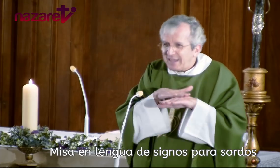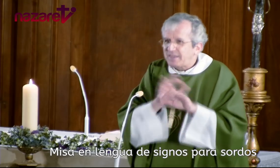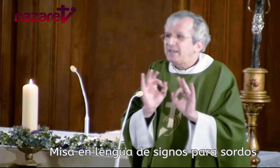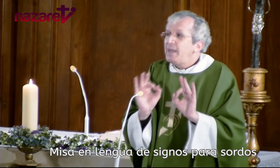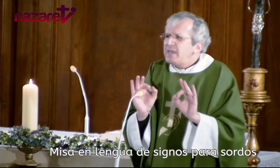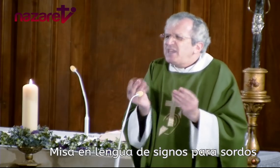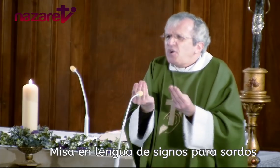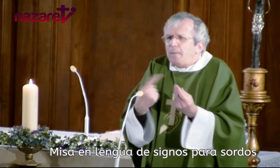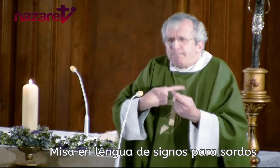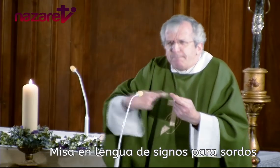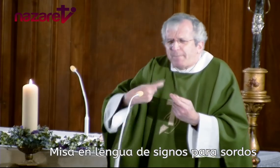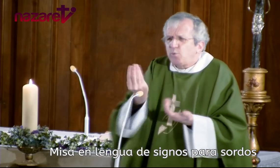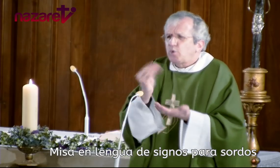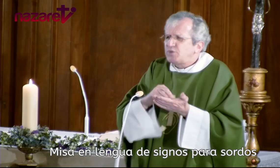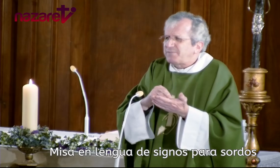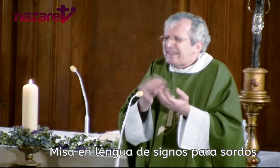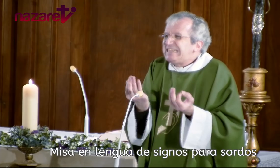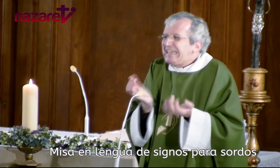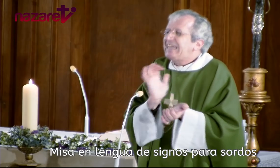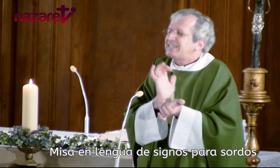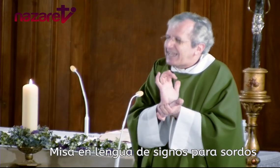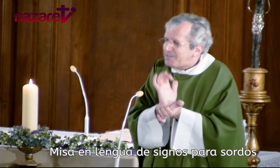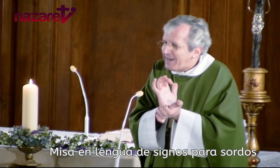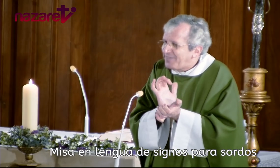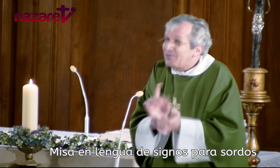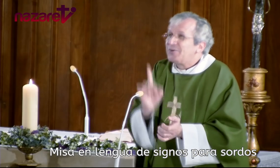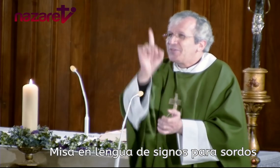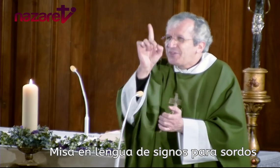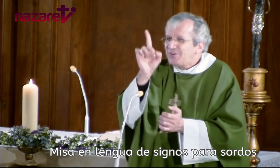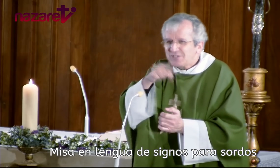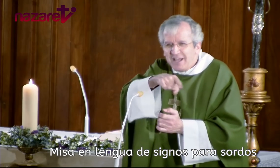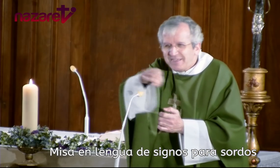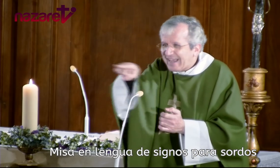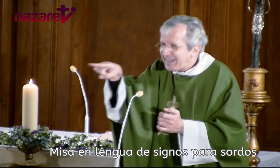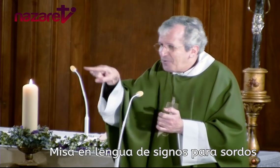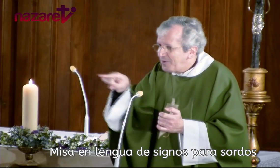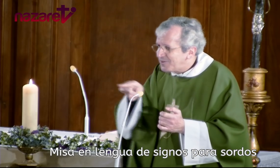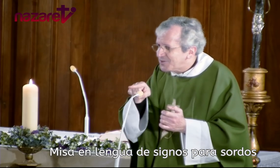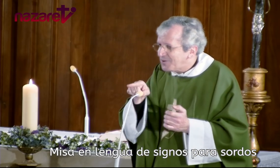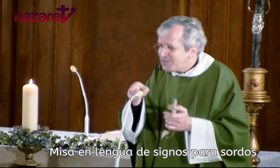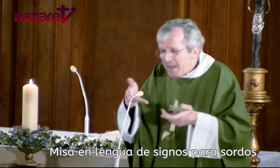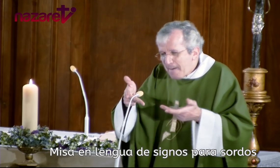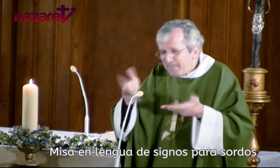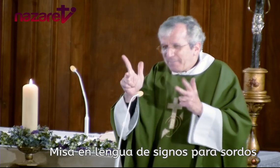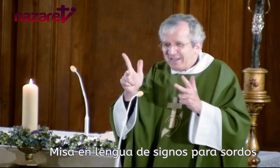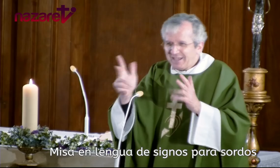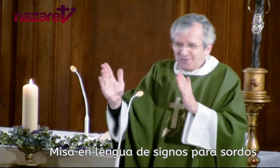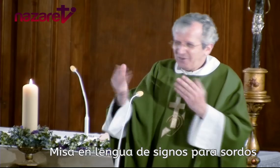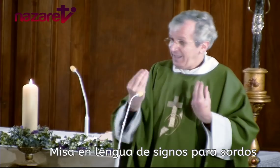decir. Yo me pregunto muchas veces ¿qué está esperando Dios de cada uno de nosotros, permitiendo que